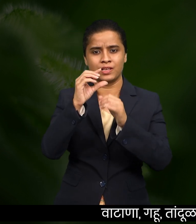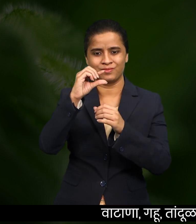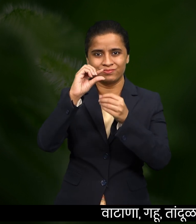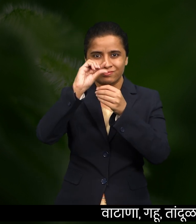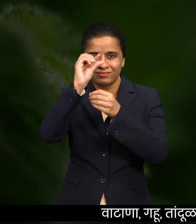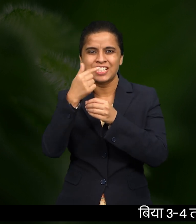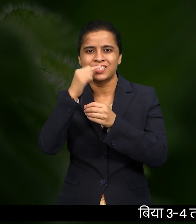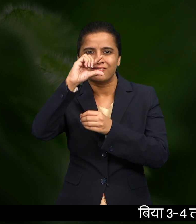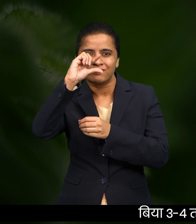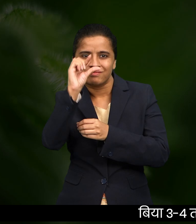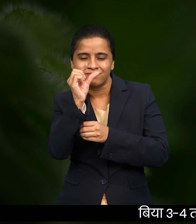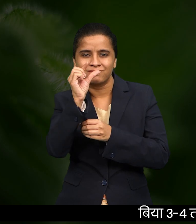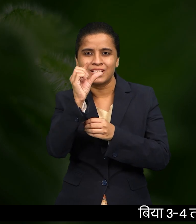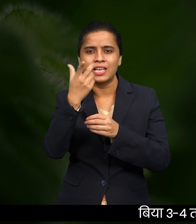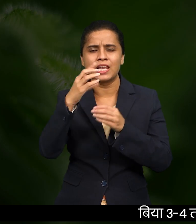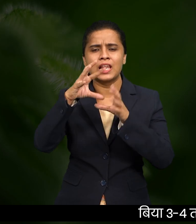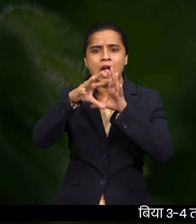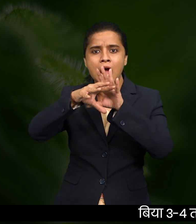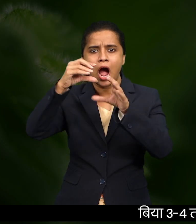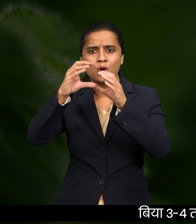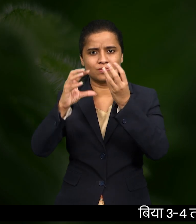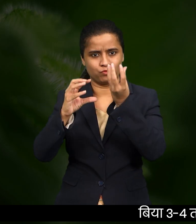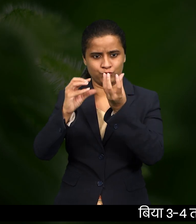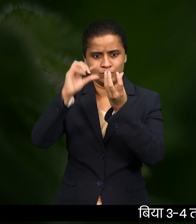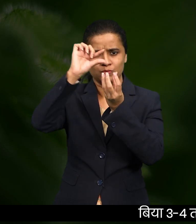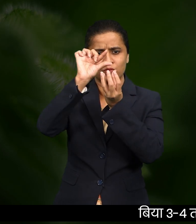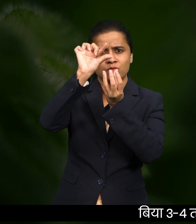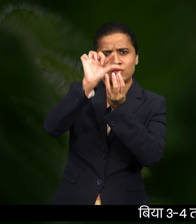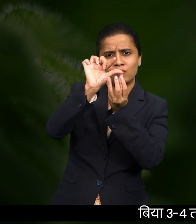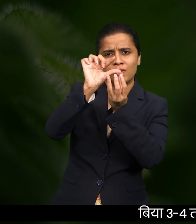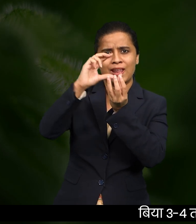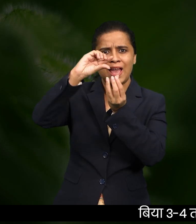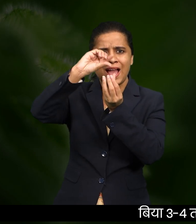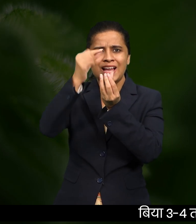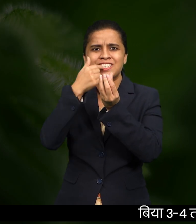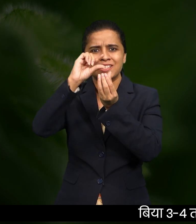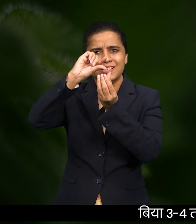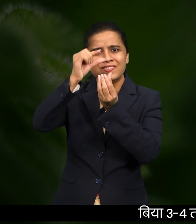शेंगदाणा याच्या बिया 3 ते 4 तासापर्यंत पाण्यात भिजवा.